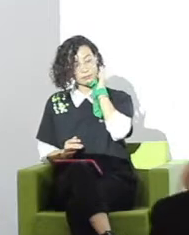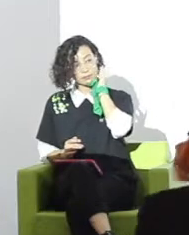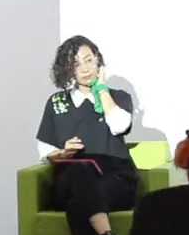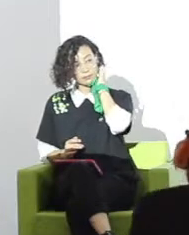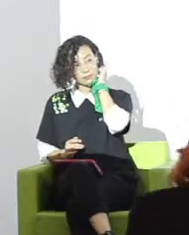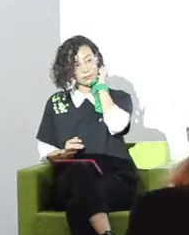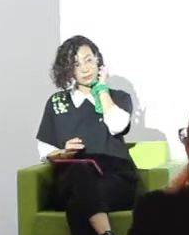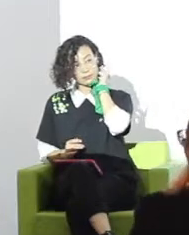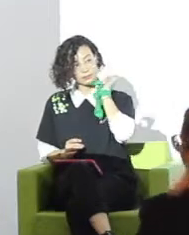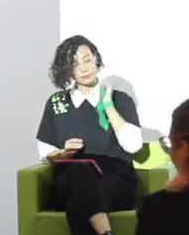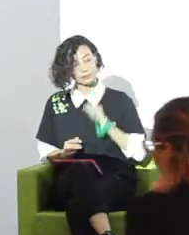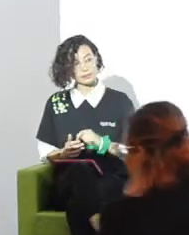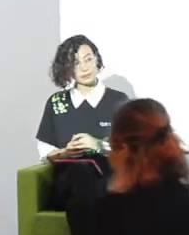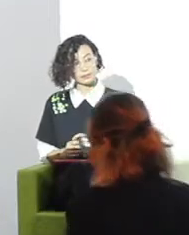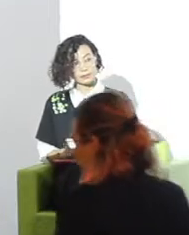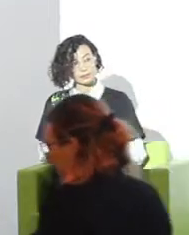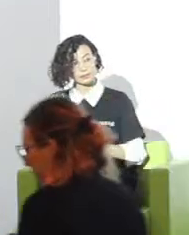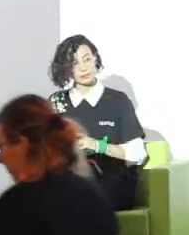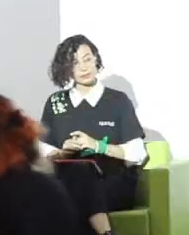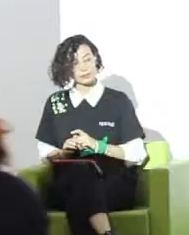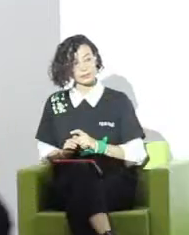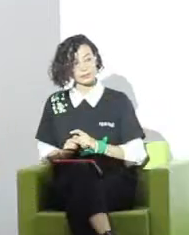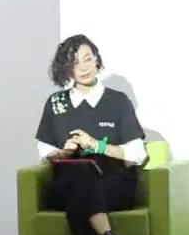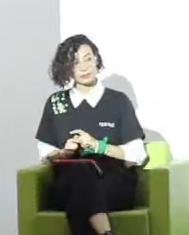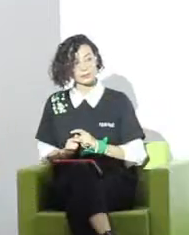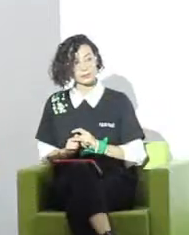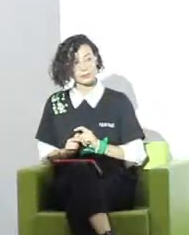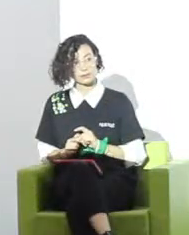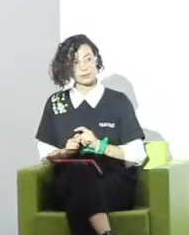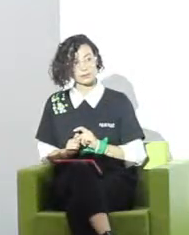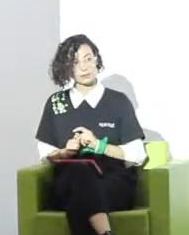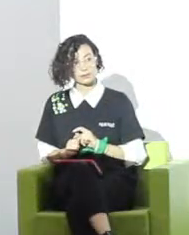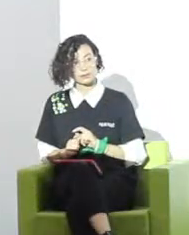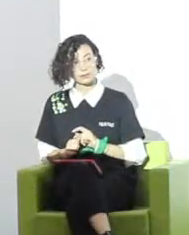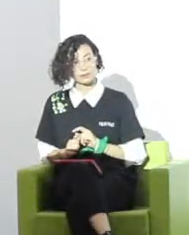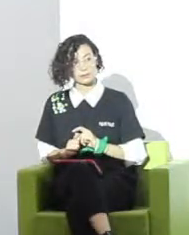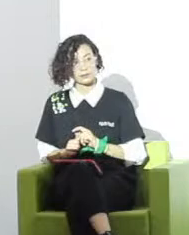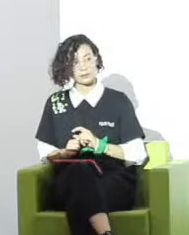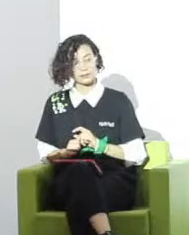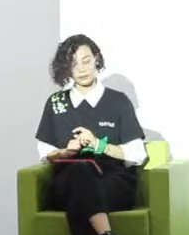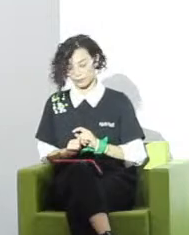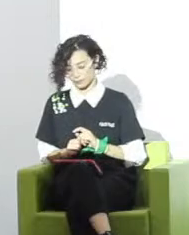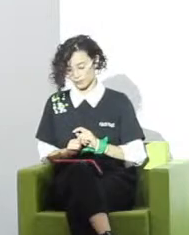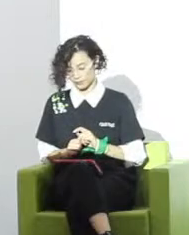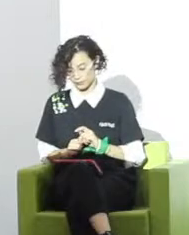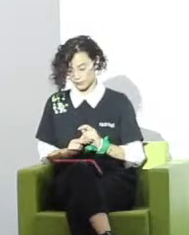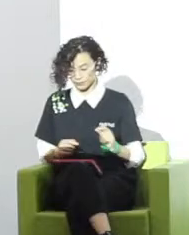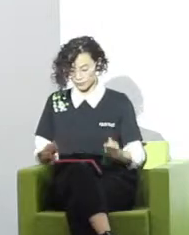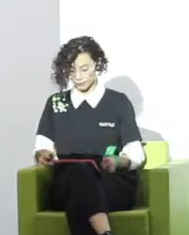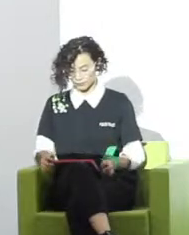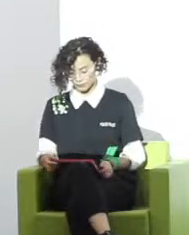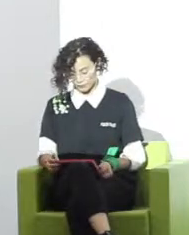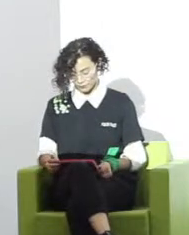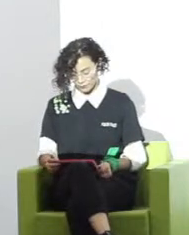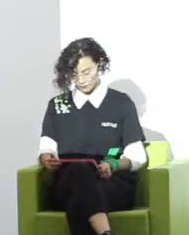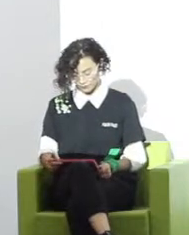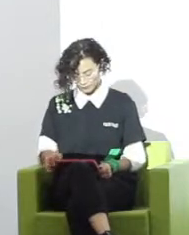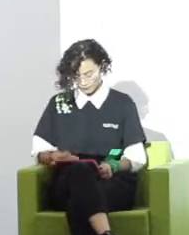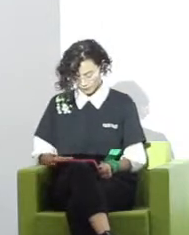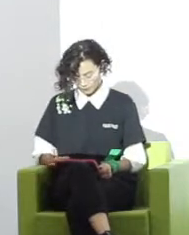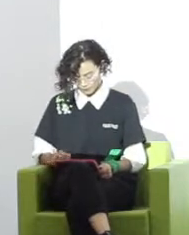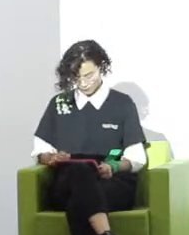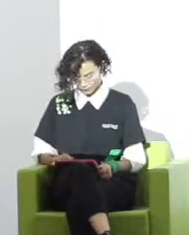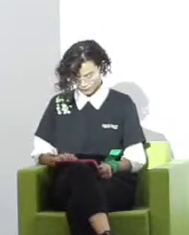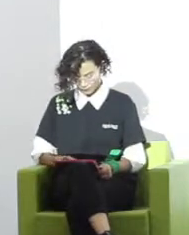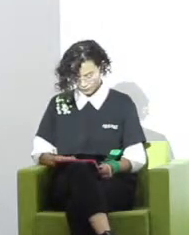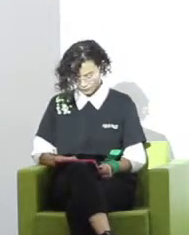justicia y codirectora de alce abolición de lógicas de castigo y encierro es consultor independiente